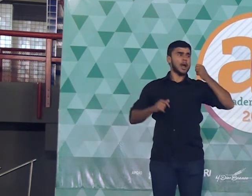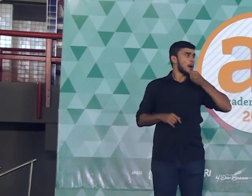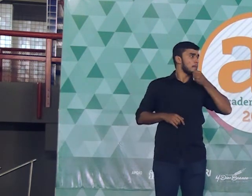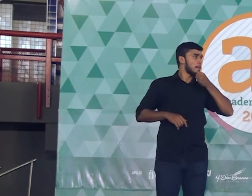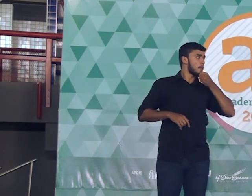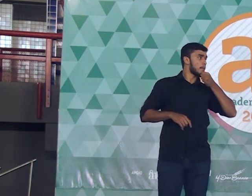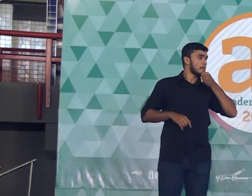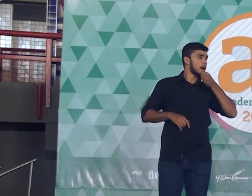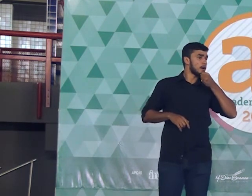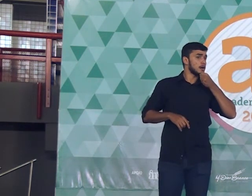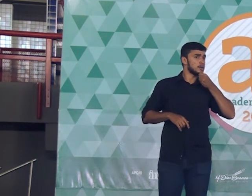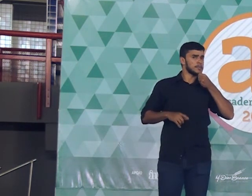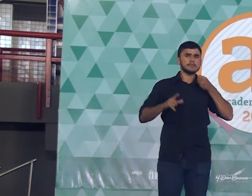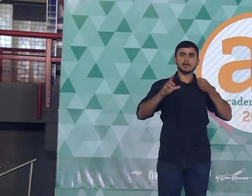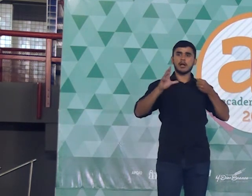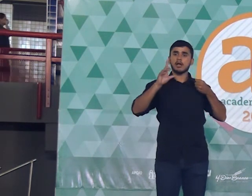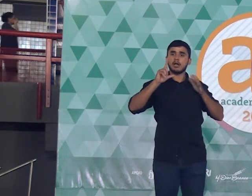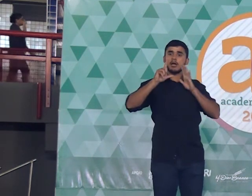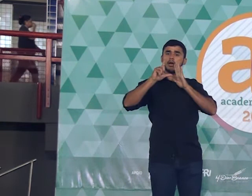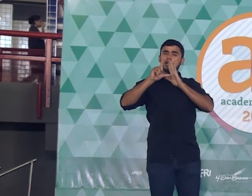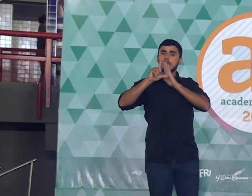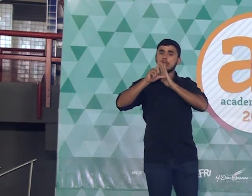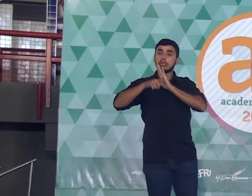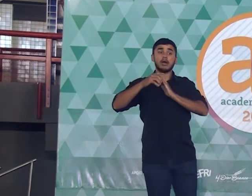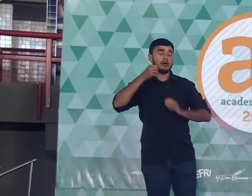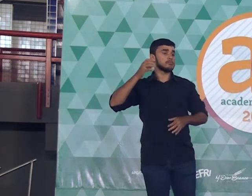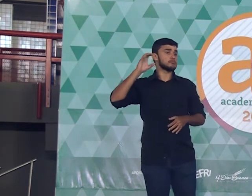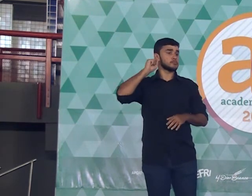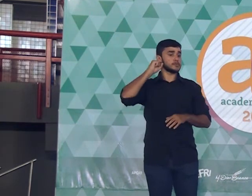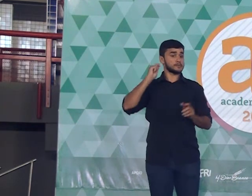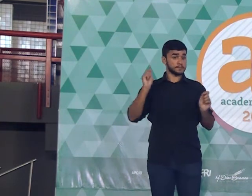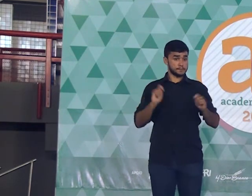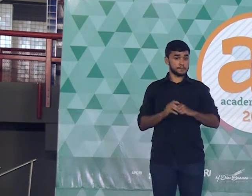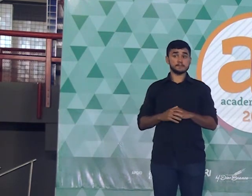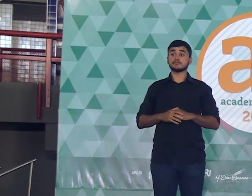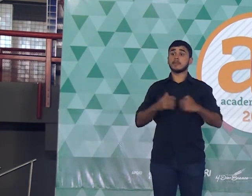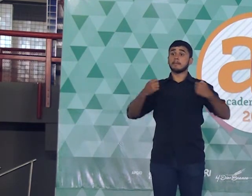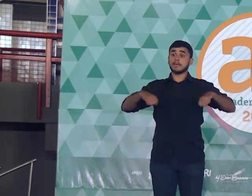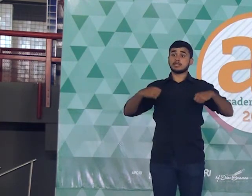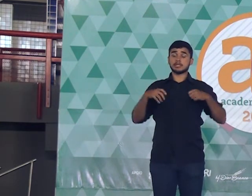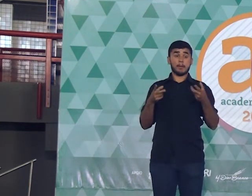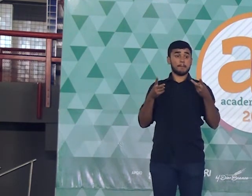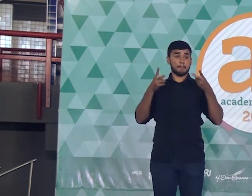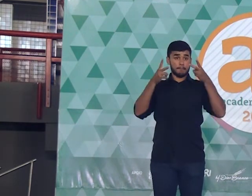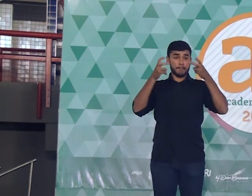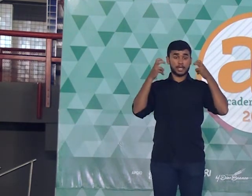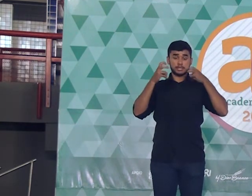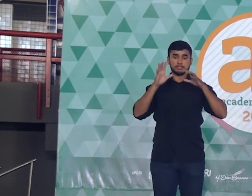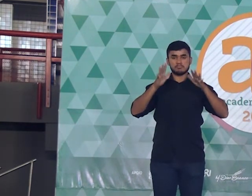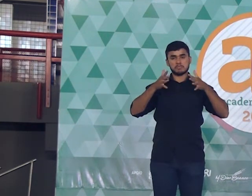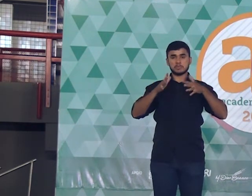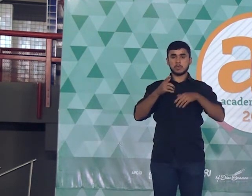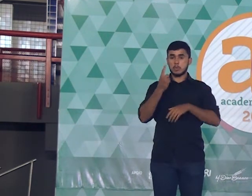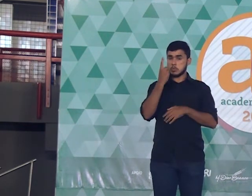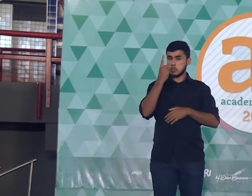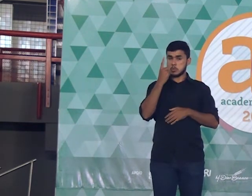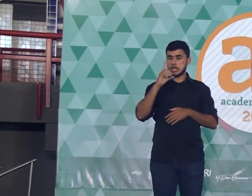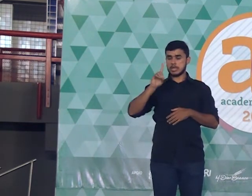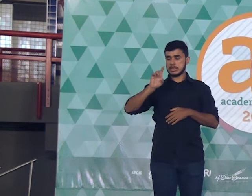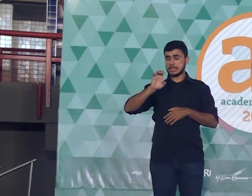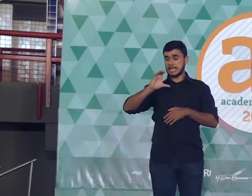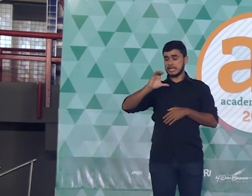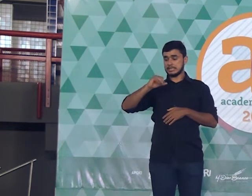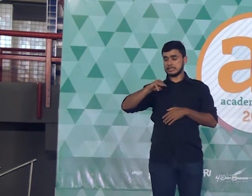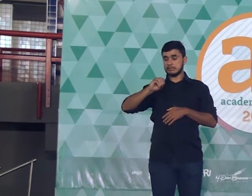mínimo. E para que a gente consiga perceber essa diferença, é necessário um intervalo de tempo de pelo menos 1/10 de